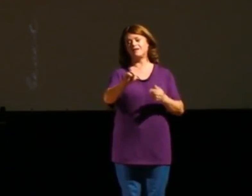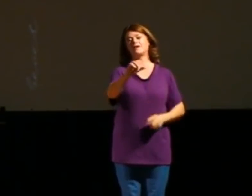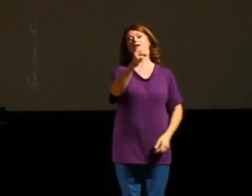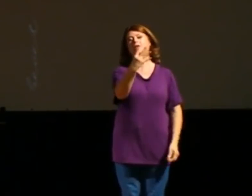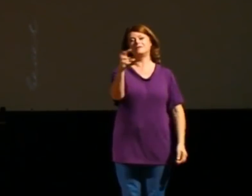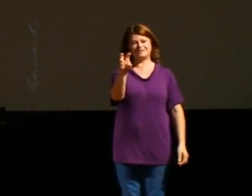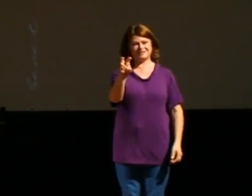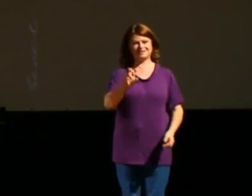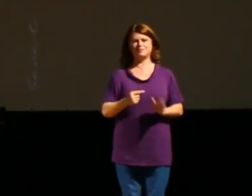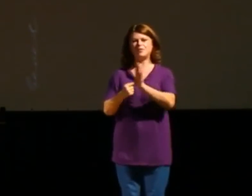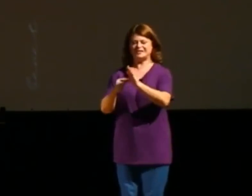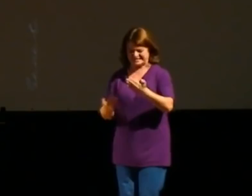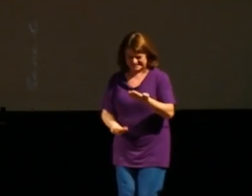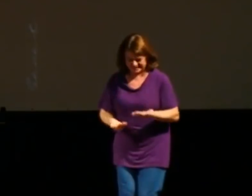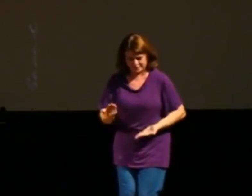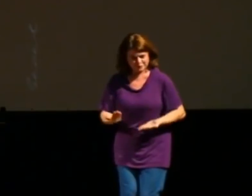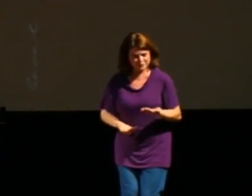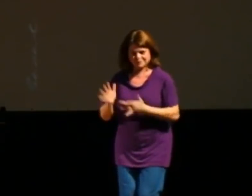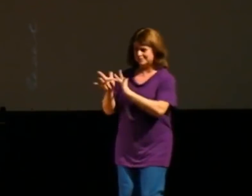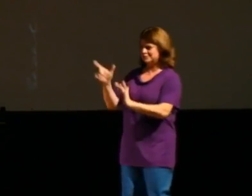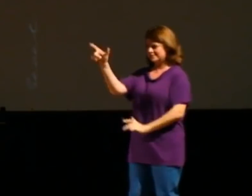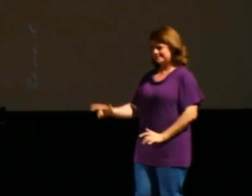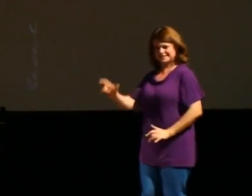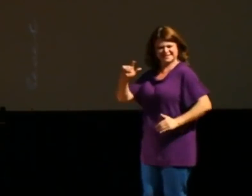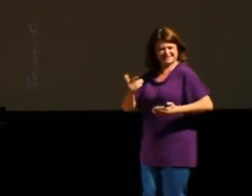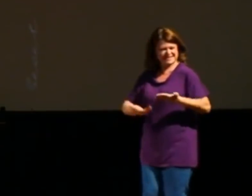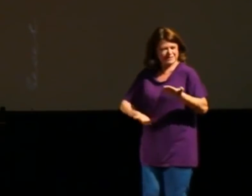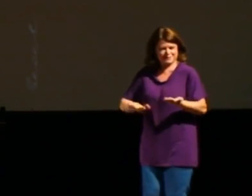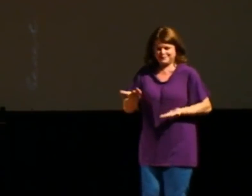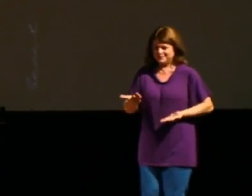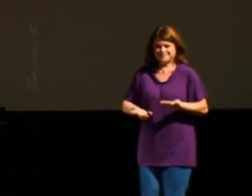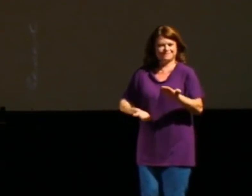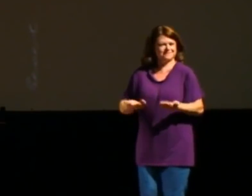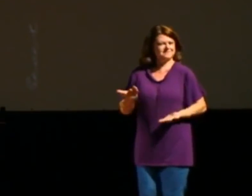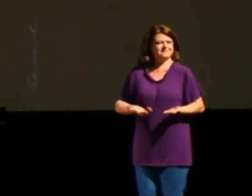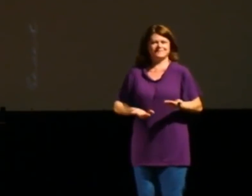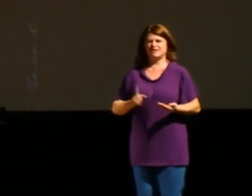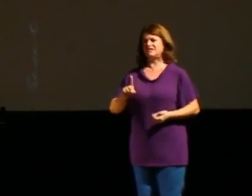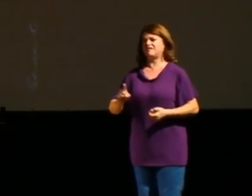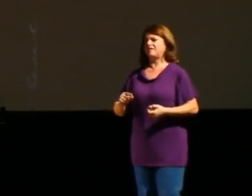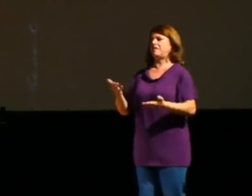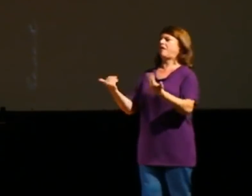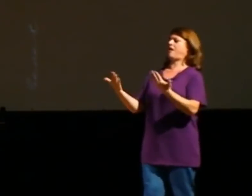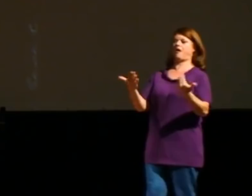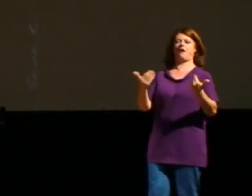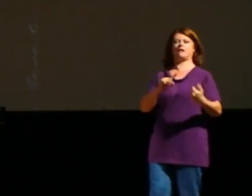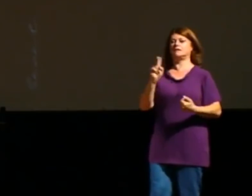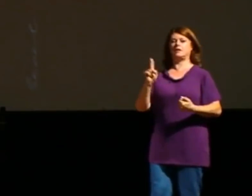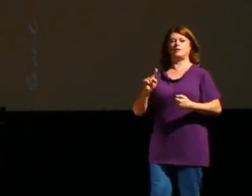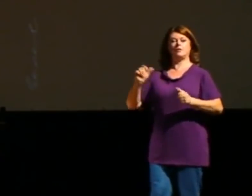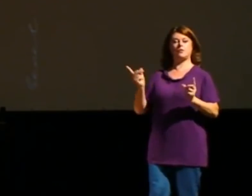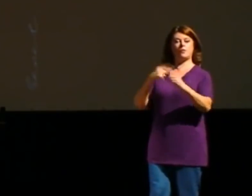para ser servido, mas eu vim para servir e dar a minha vida em resgate de muitos. É um evangelho que tem 19